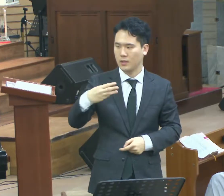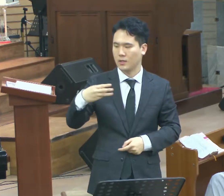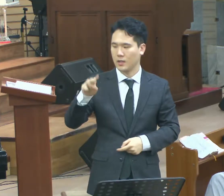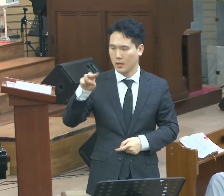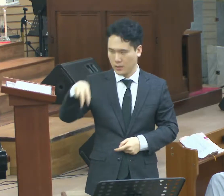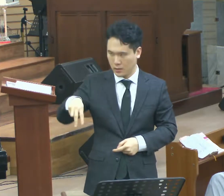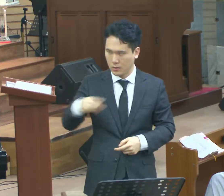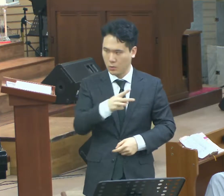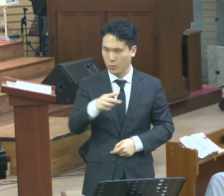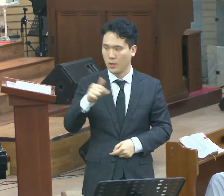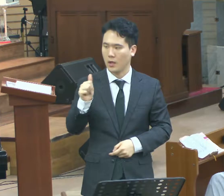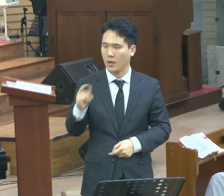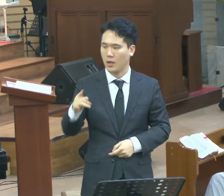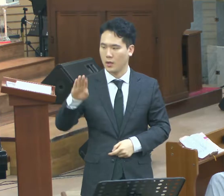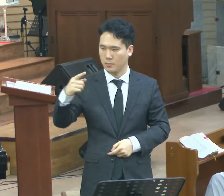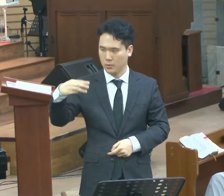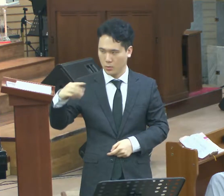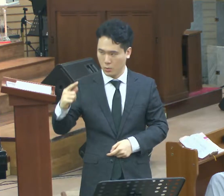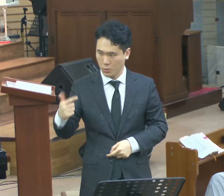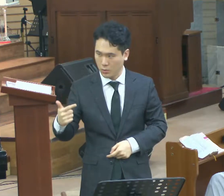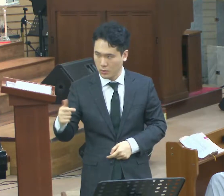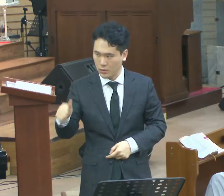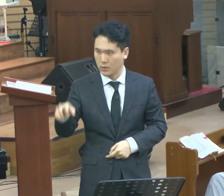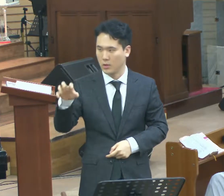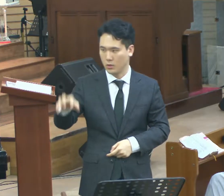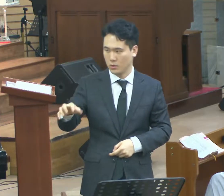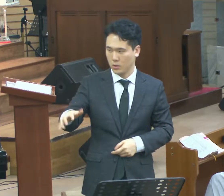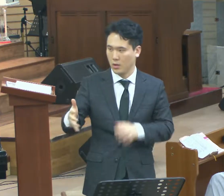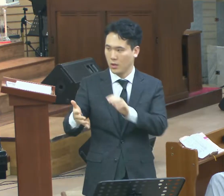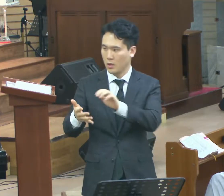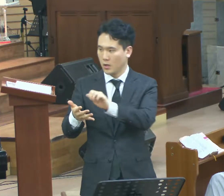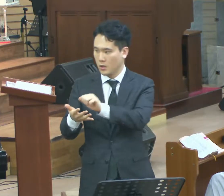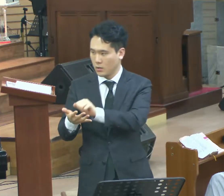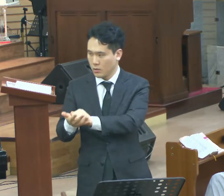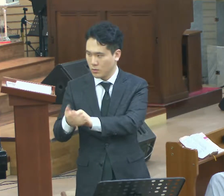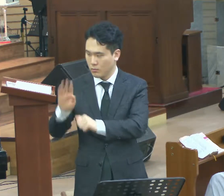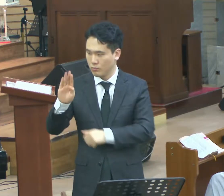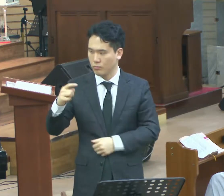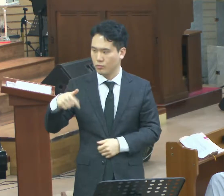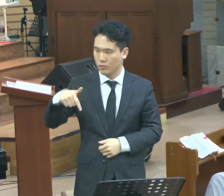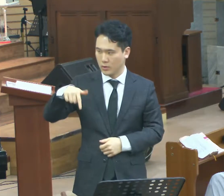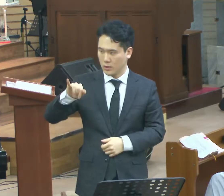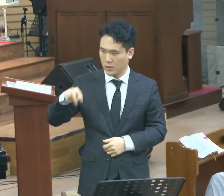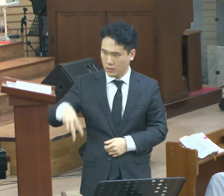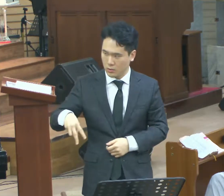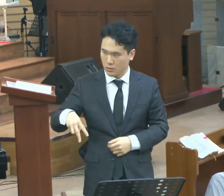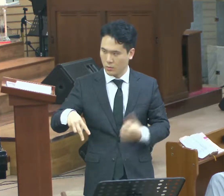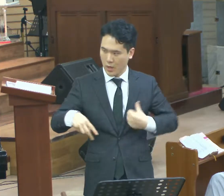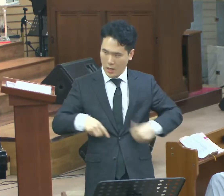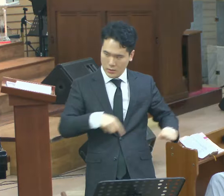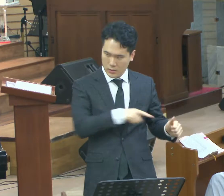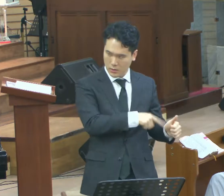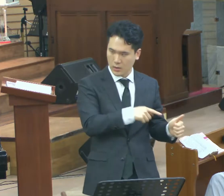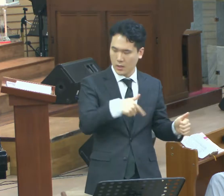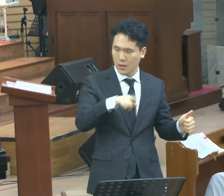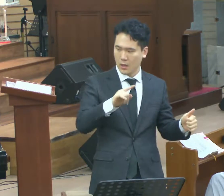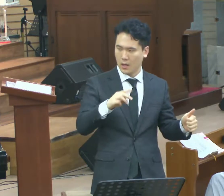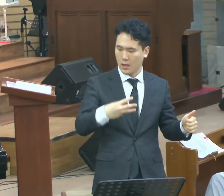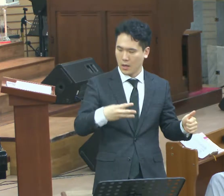곧 헤브론을 유다 자손 중에서 분깃으로 여분의 아들 갈렙에게 주었으니 아르바는